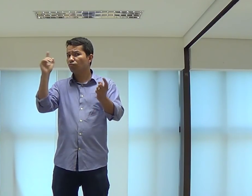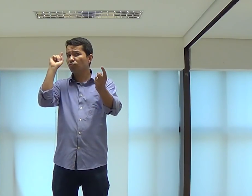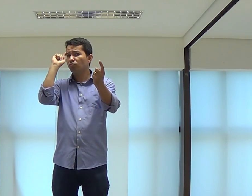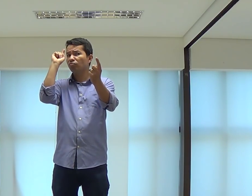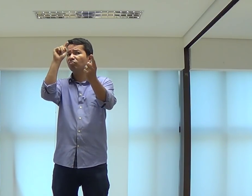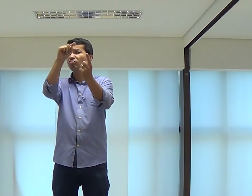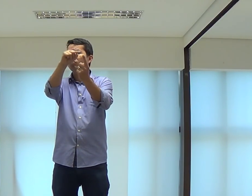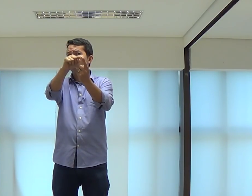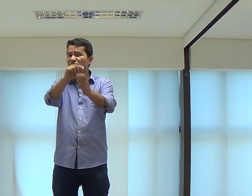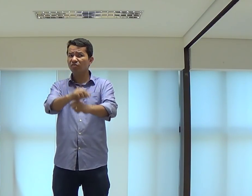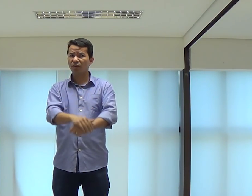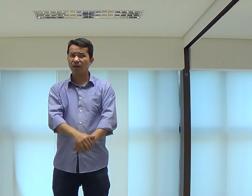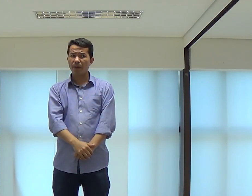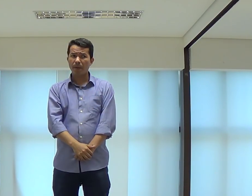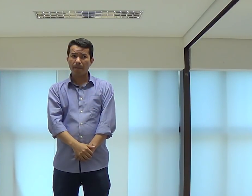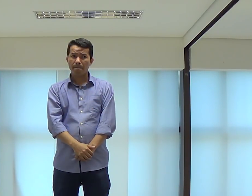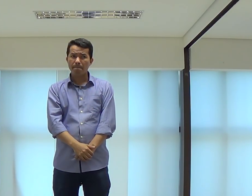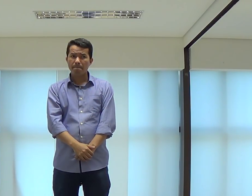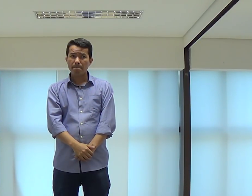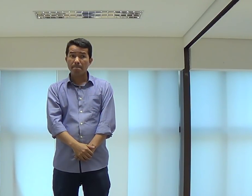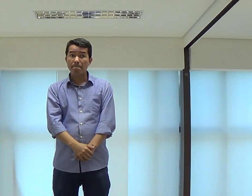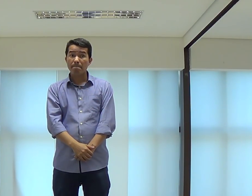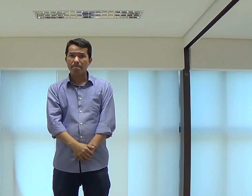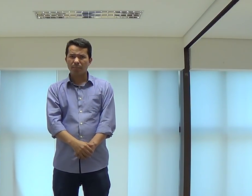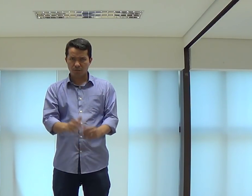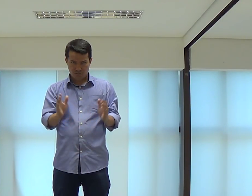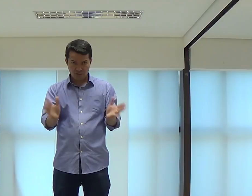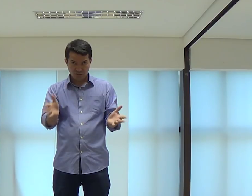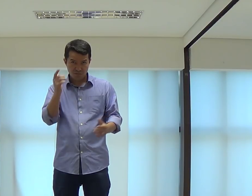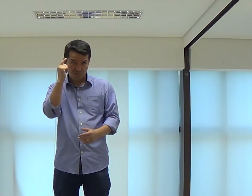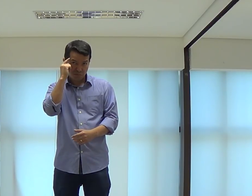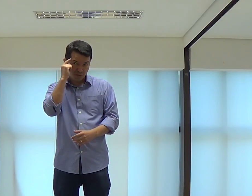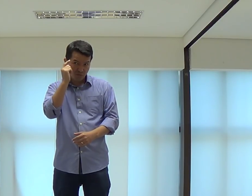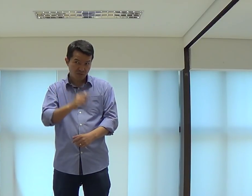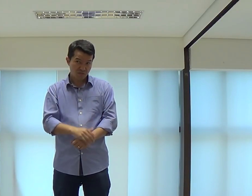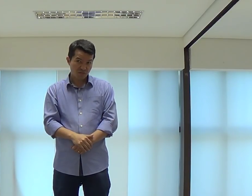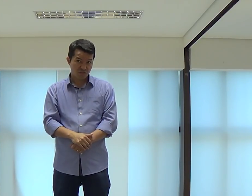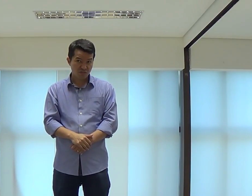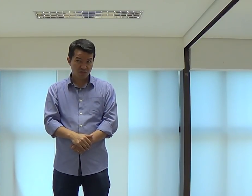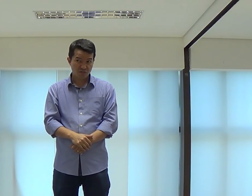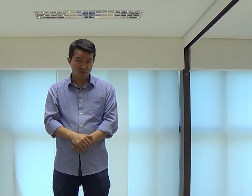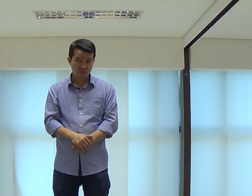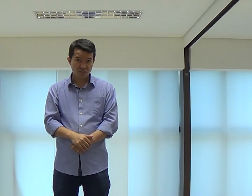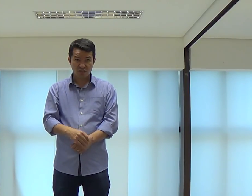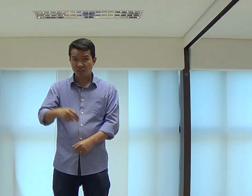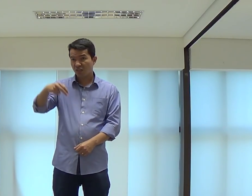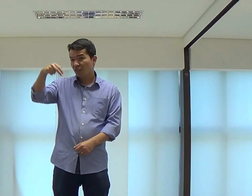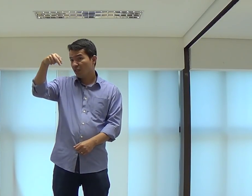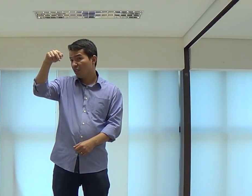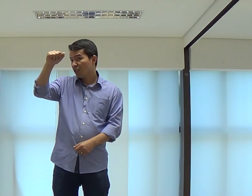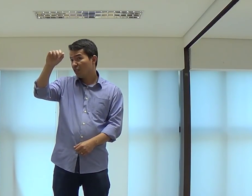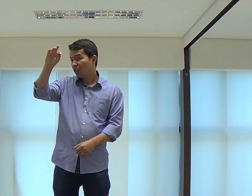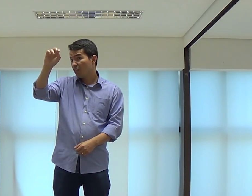O que é o Natal para você? Qual é o propósito do Natal? Você já pensou nisso?